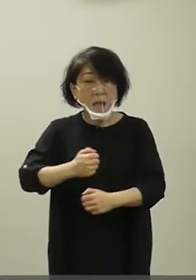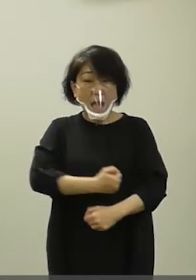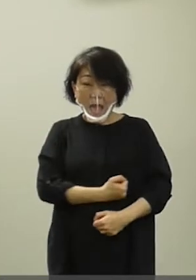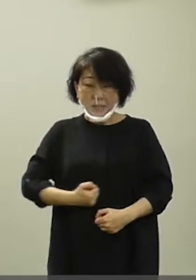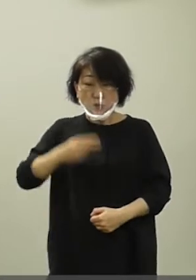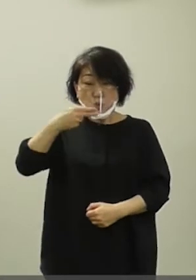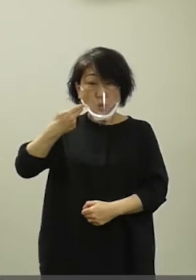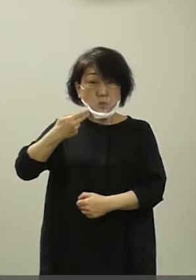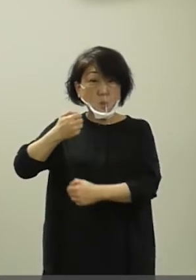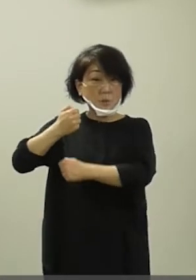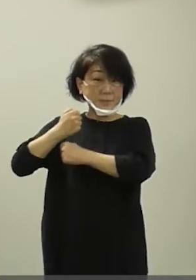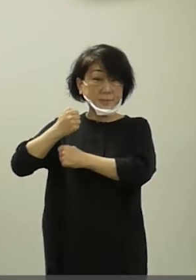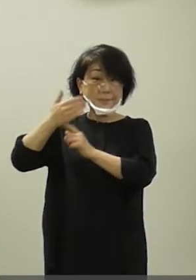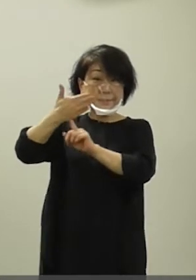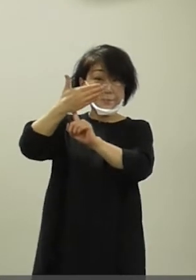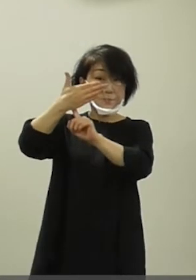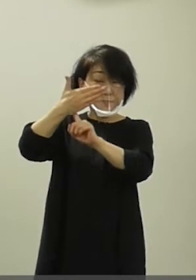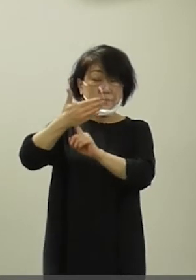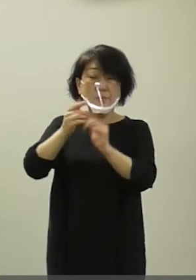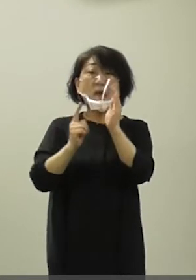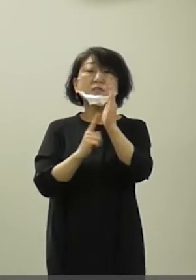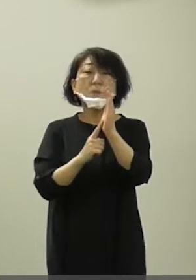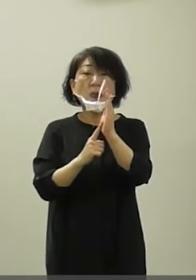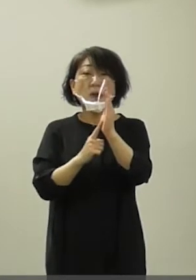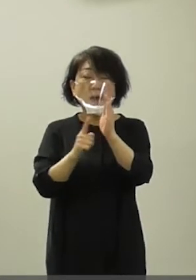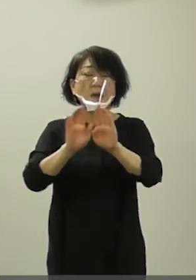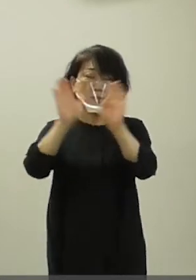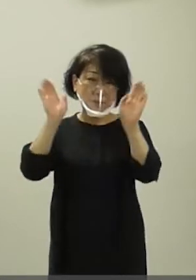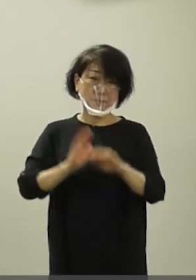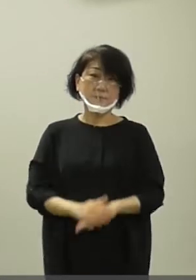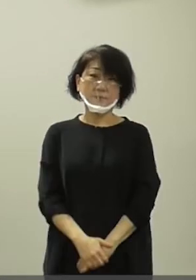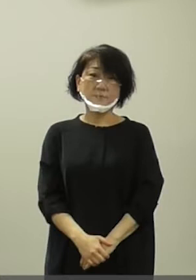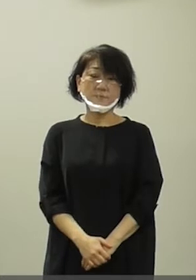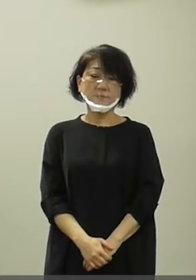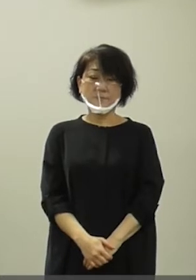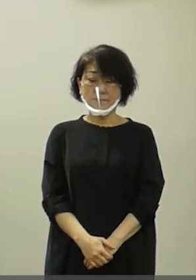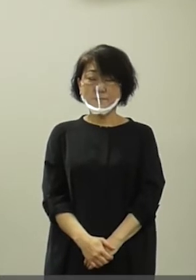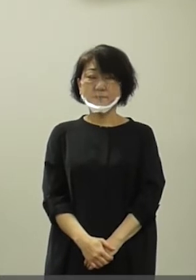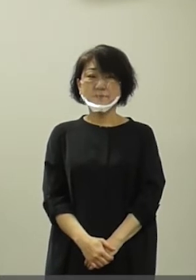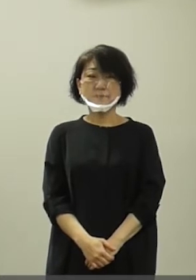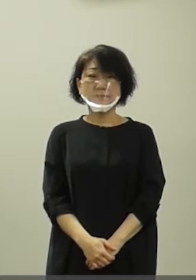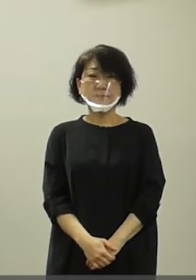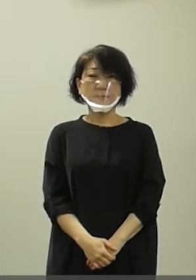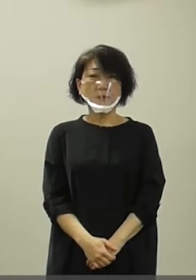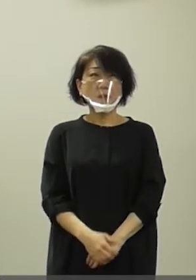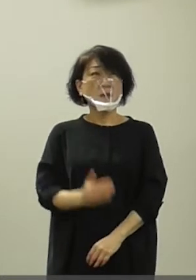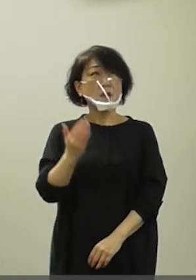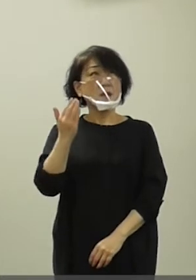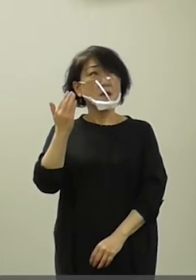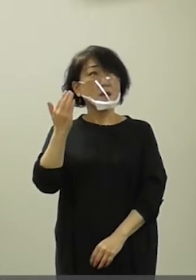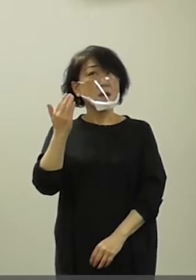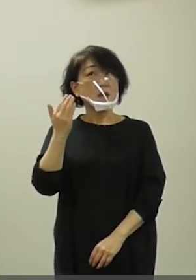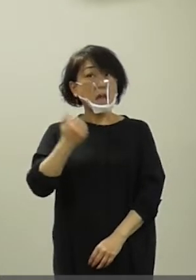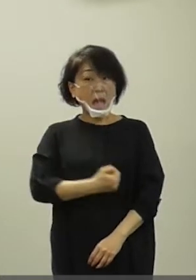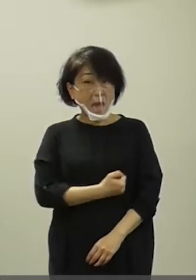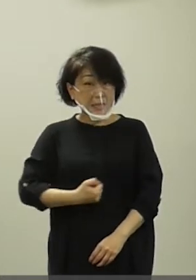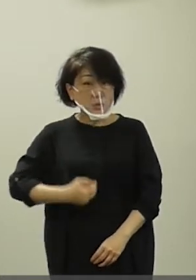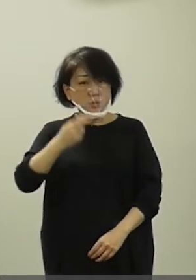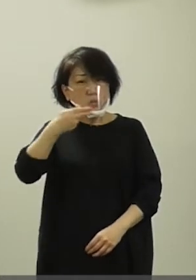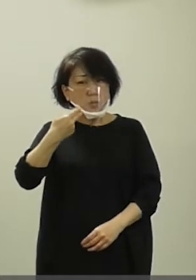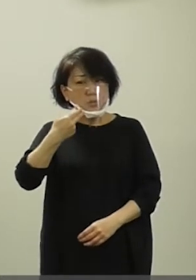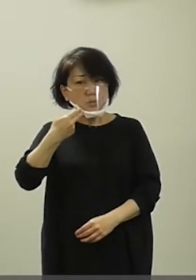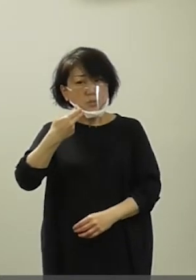からついていただきますがこれが始まりますですお願いますかぁー夕食老人のあって